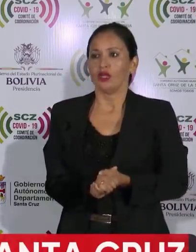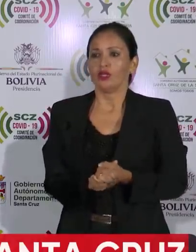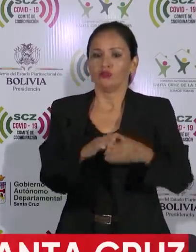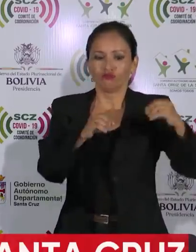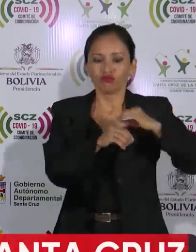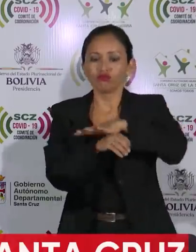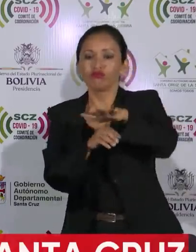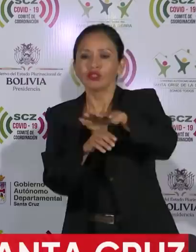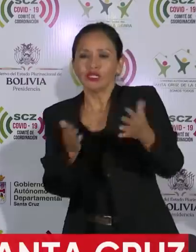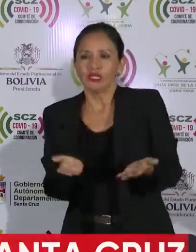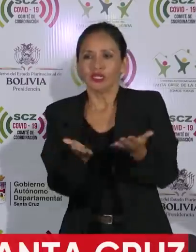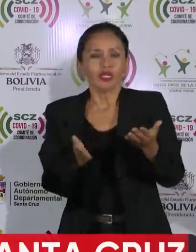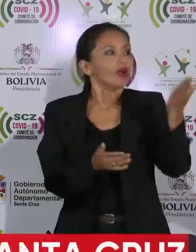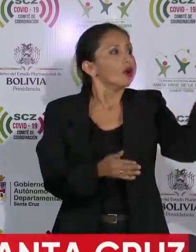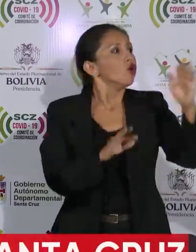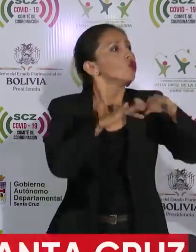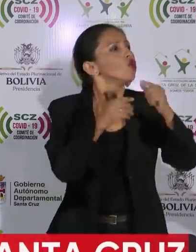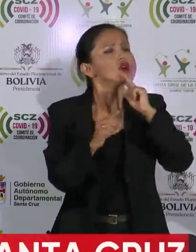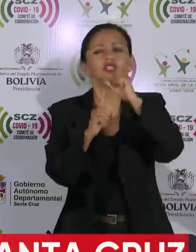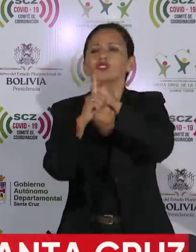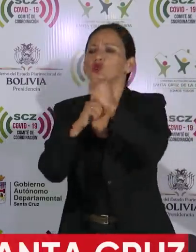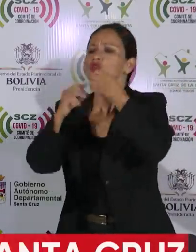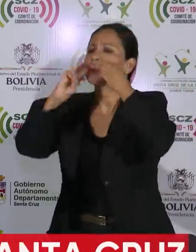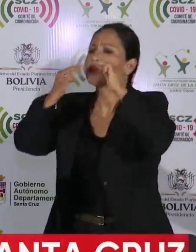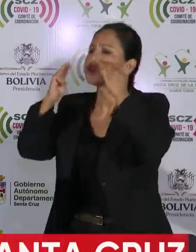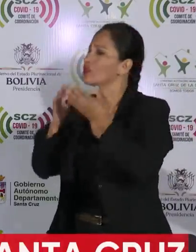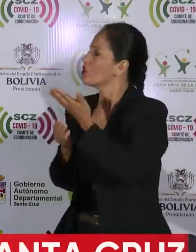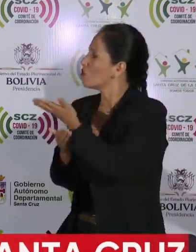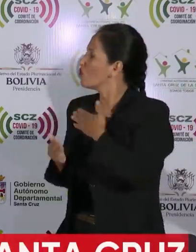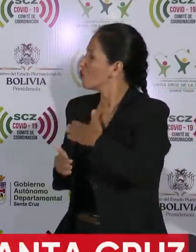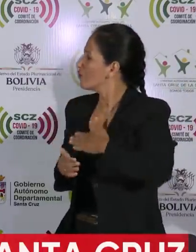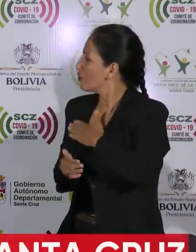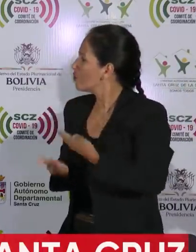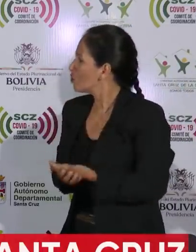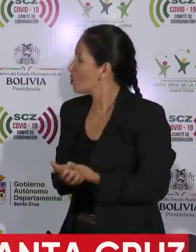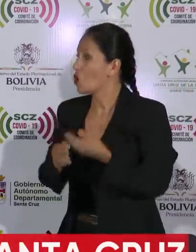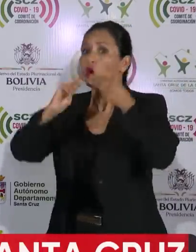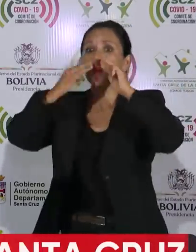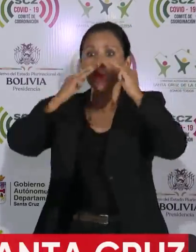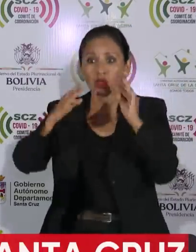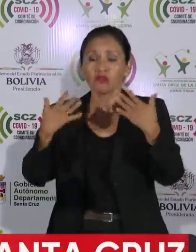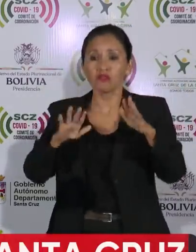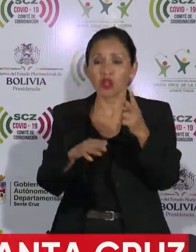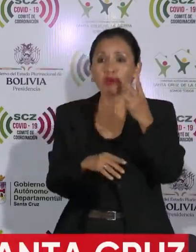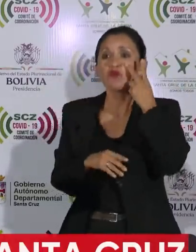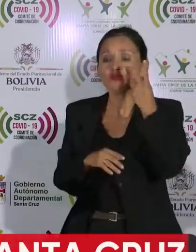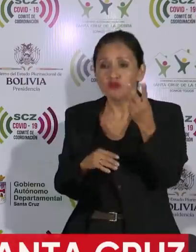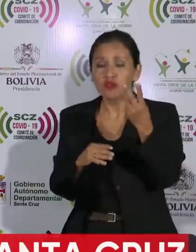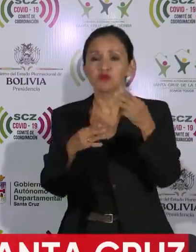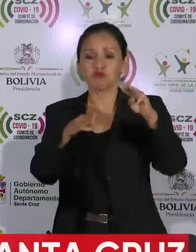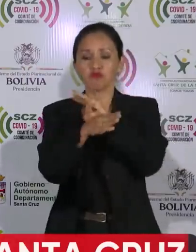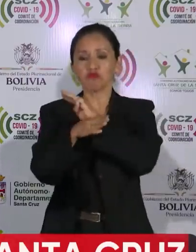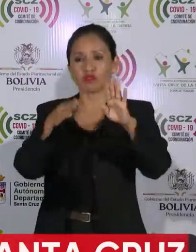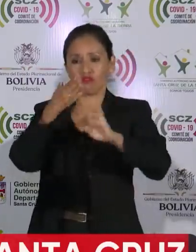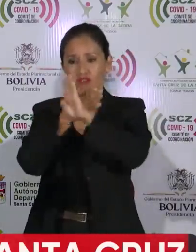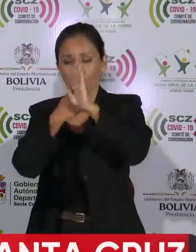Contaminado local. ¿Cómo está la situación en Montero, doctor? En Montero hemos visto al ministro de Defensa